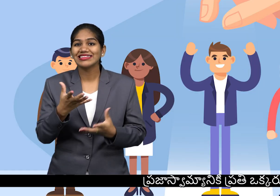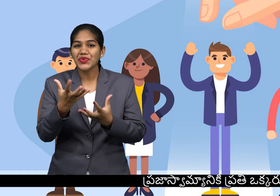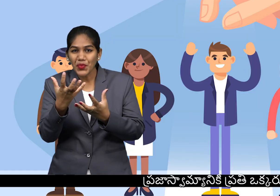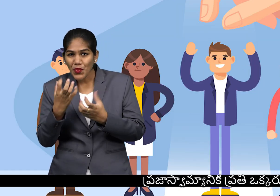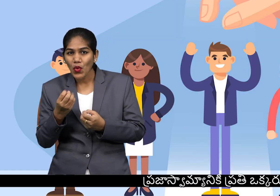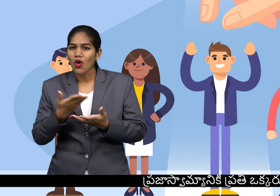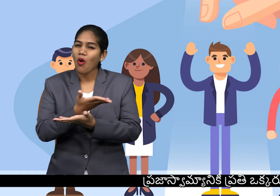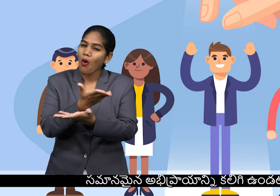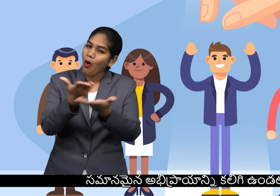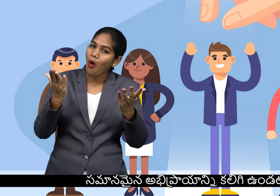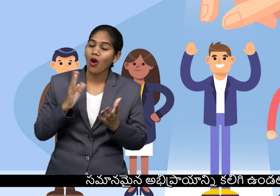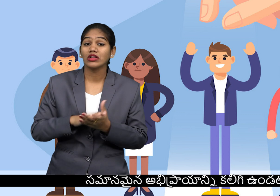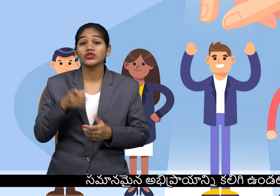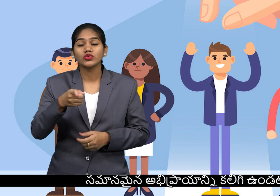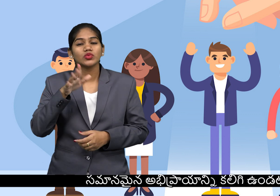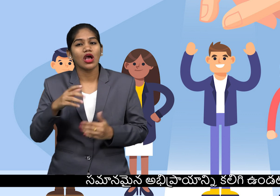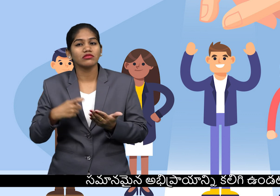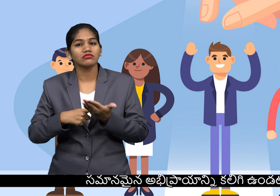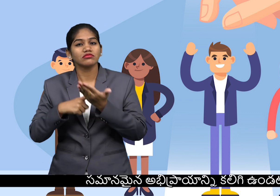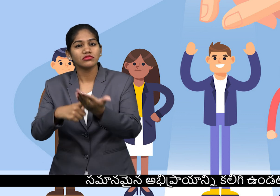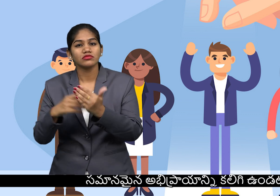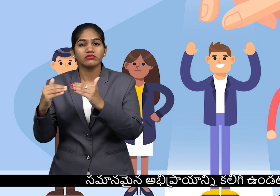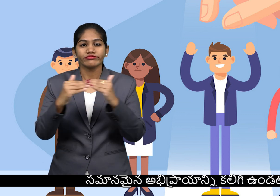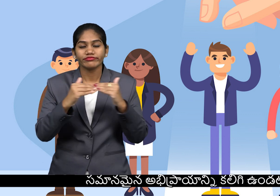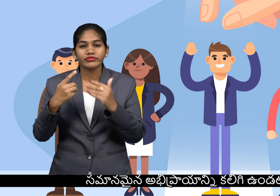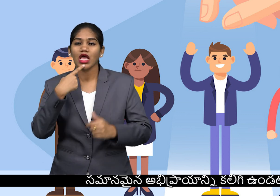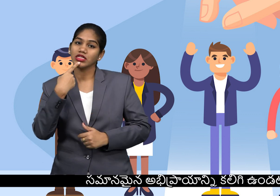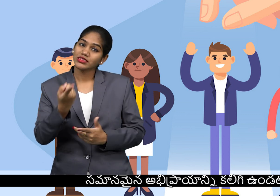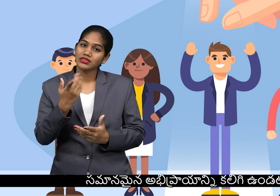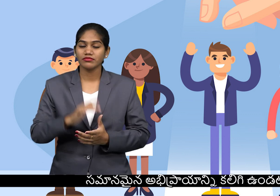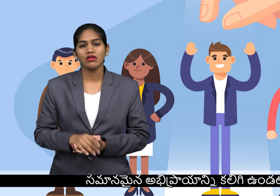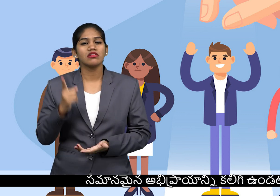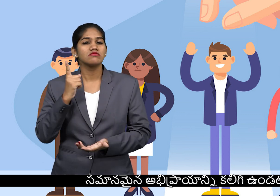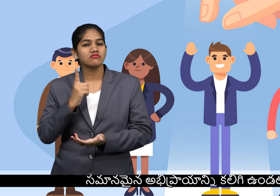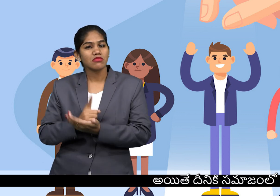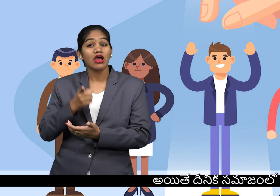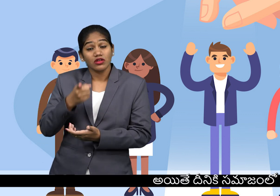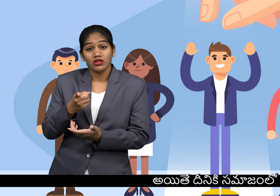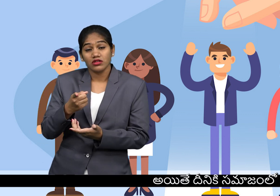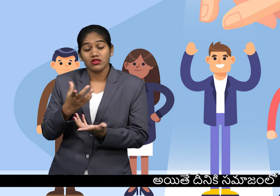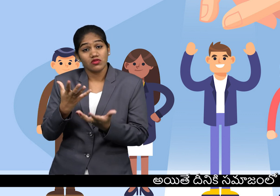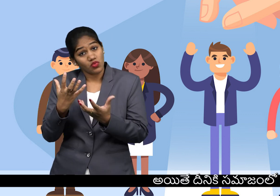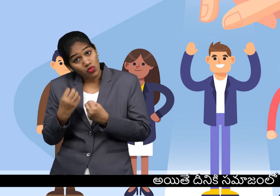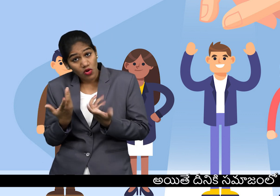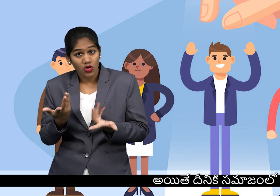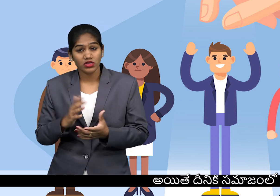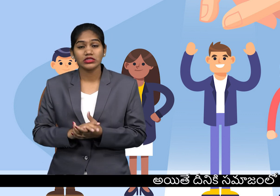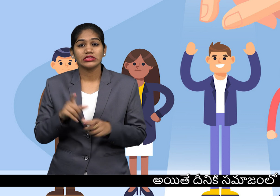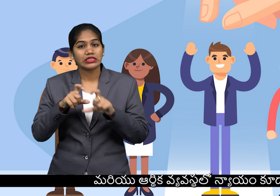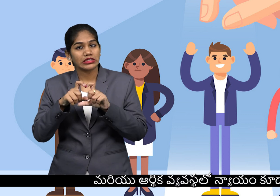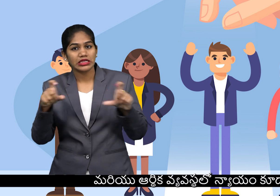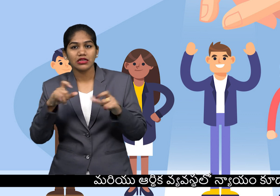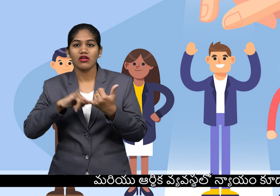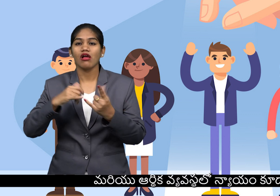ప్రజాస్వామ్యానికి ప్రతి ఒక్కరూ సమానమైన అభిప్రాయాన్ని కలిగి ఉండటం అవసరం. అయితే దీనికి